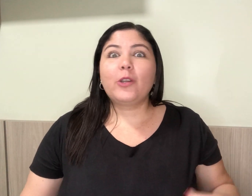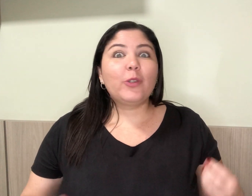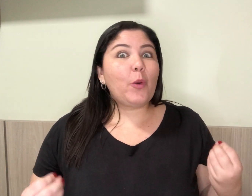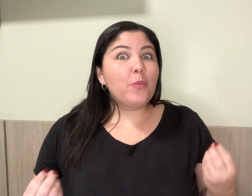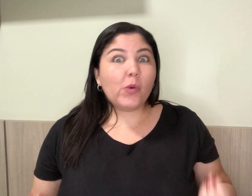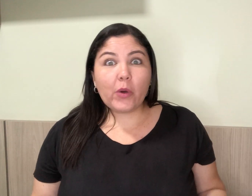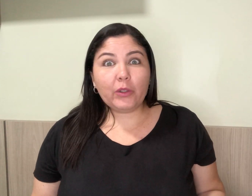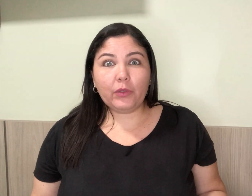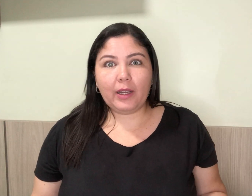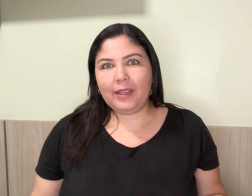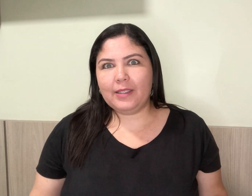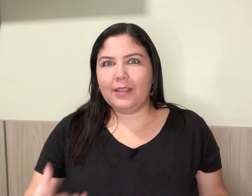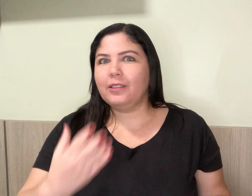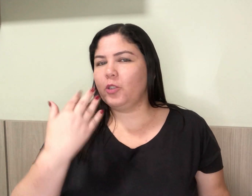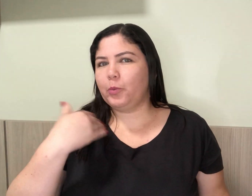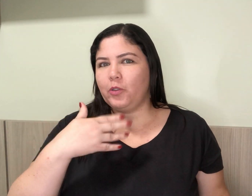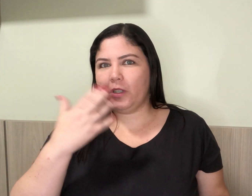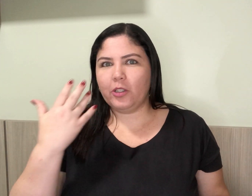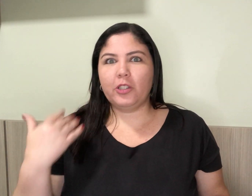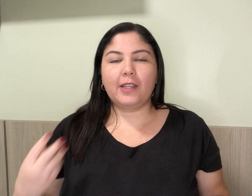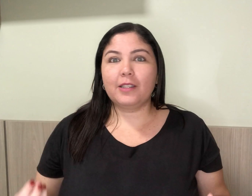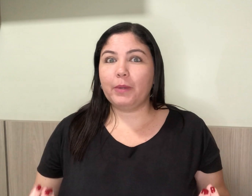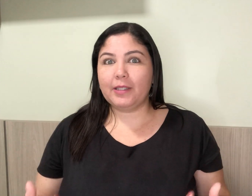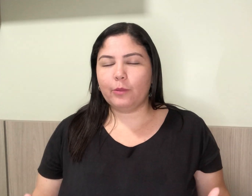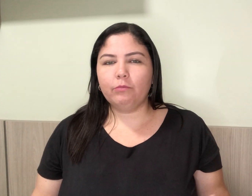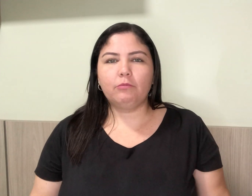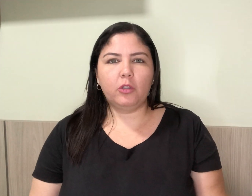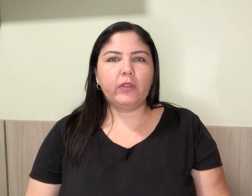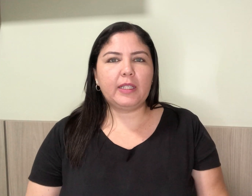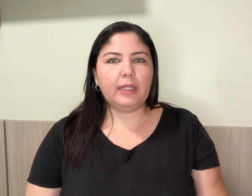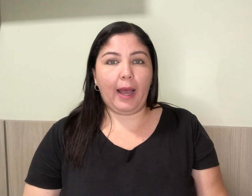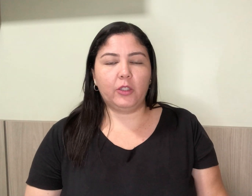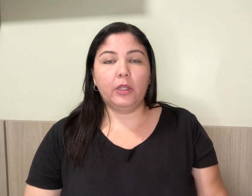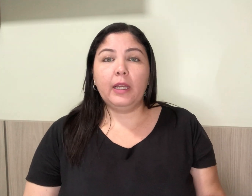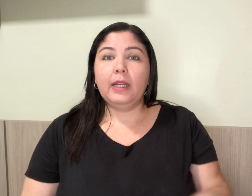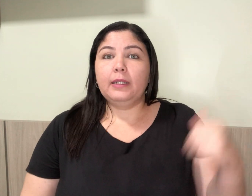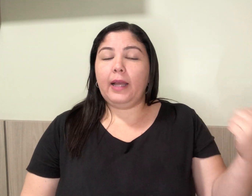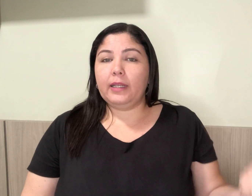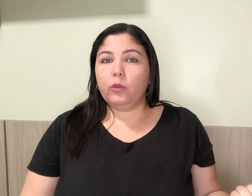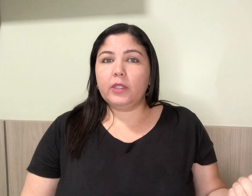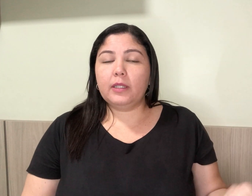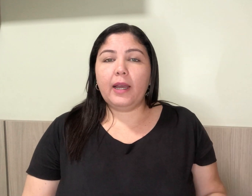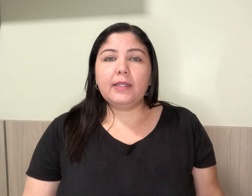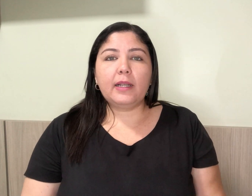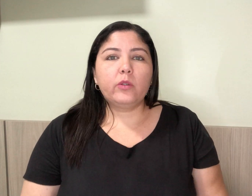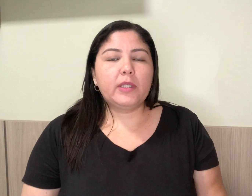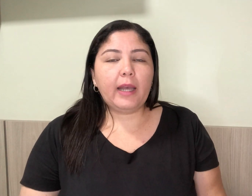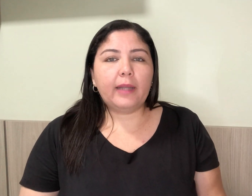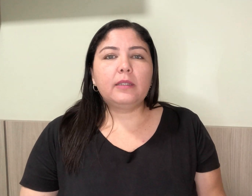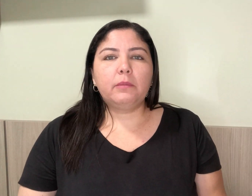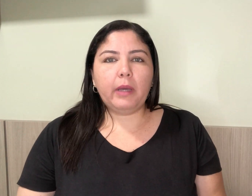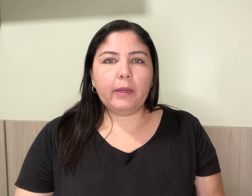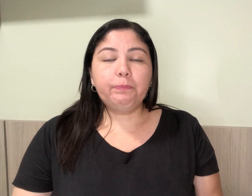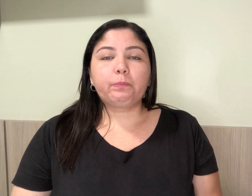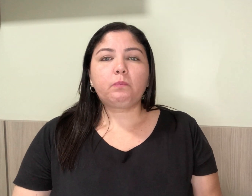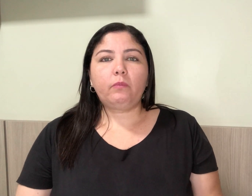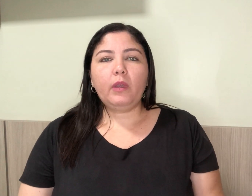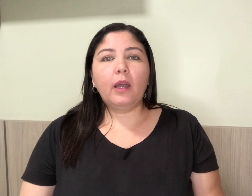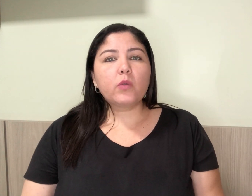nossa, eu tô muito feliz, né? A gente pode ver que a gente tem essa expressão de felicidade. Na língua de sinais, ela é associada também aos